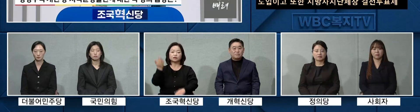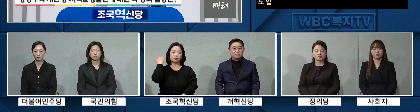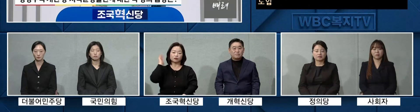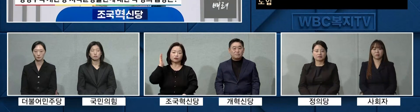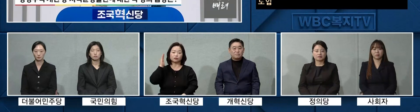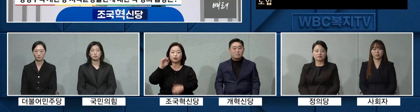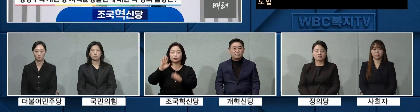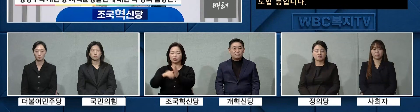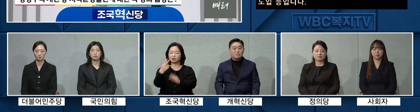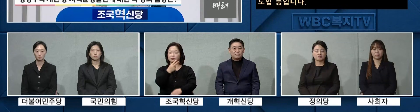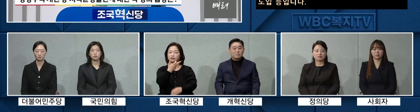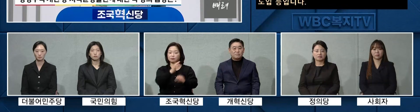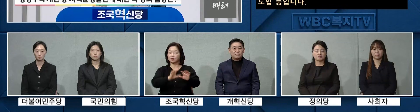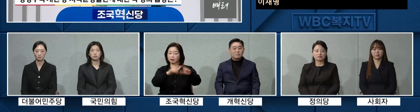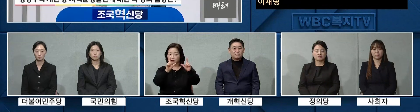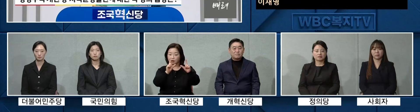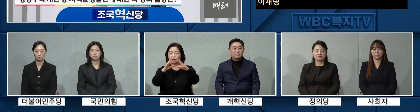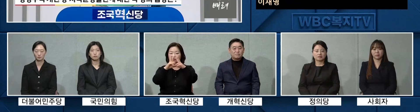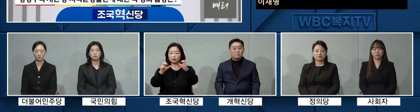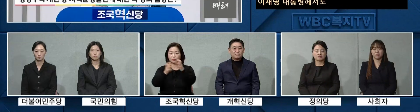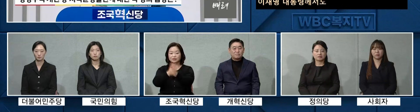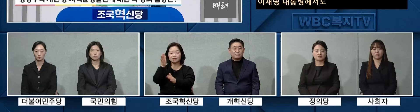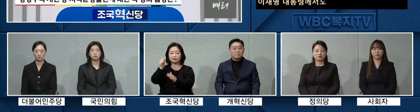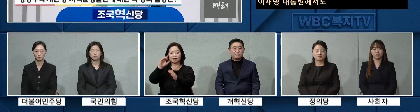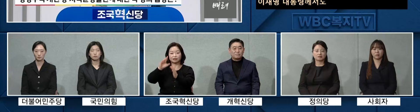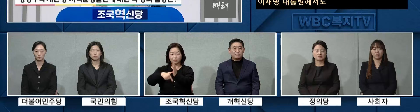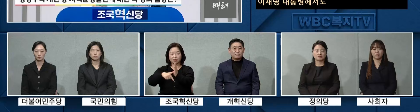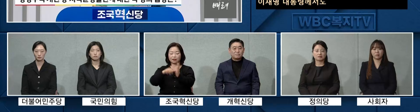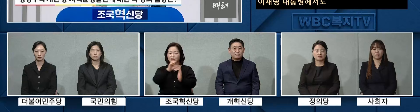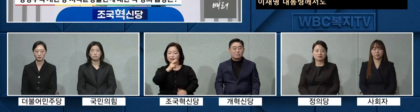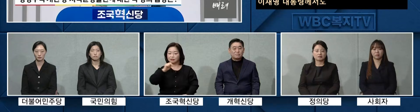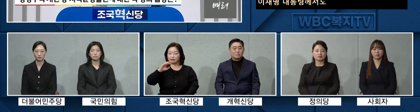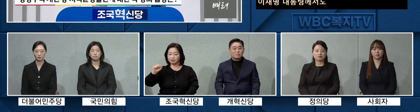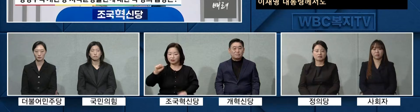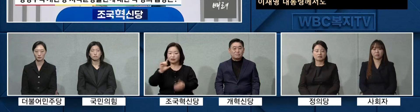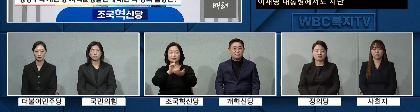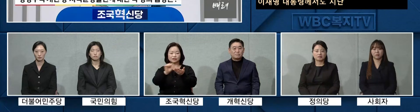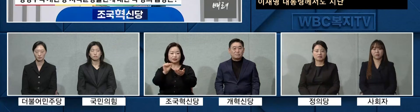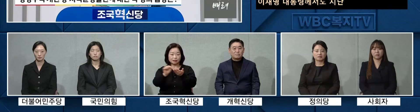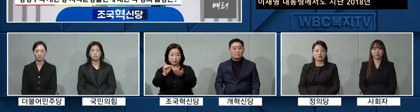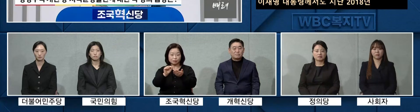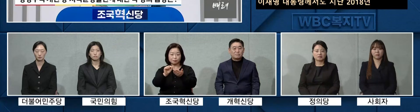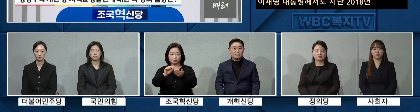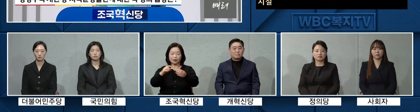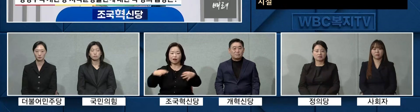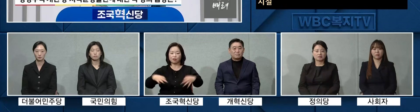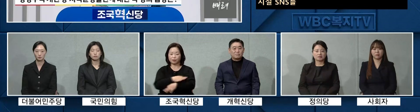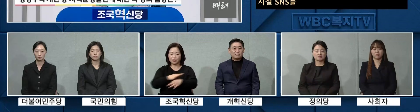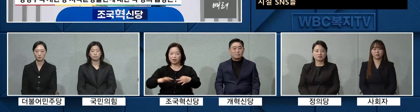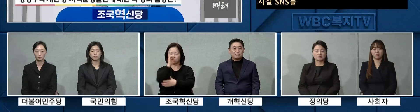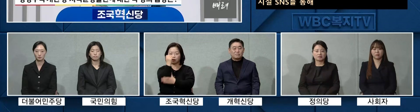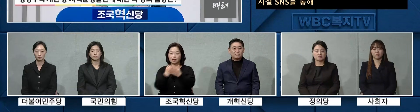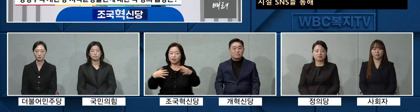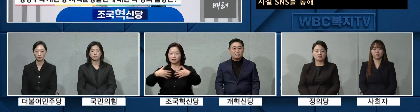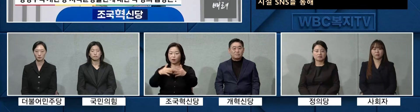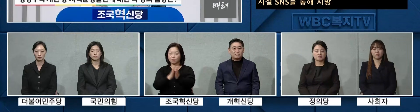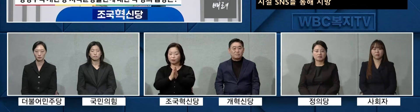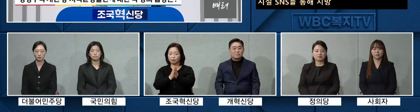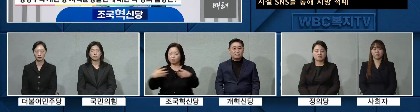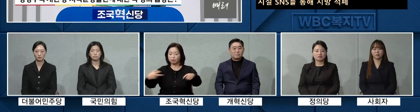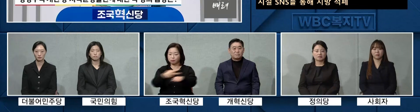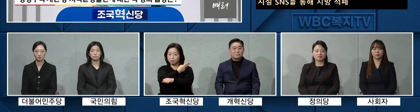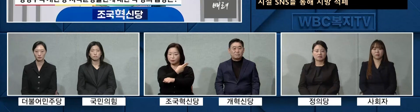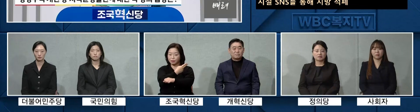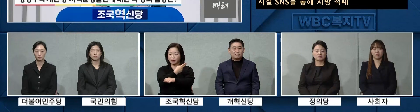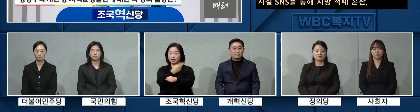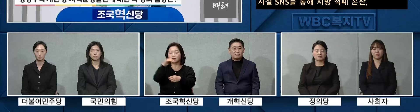지난 2018년 성남시장 시절 SNS를 통해 지방 적폐 온상 기초의원 2인